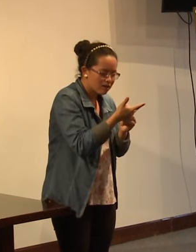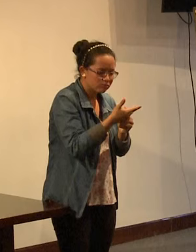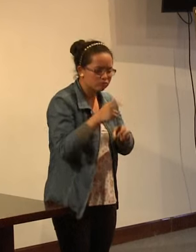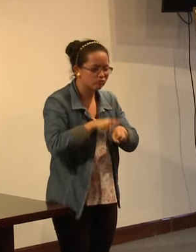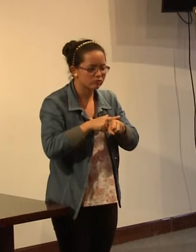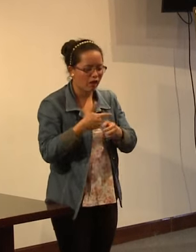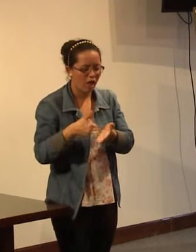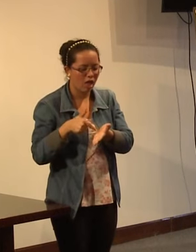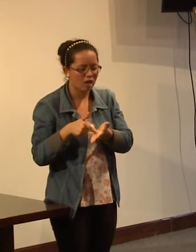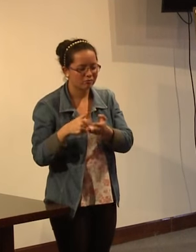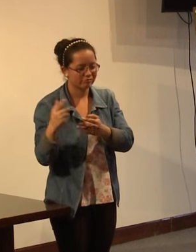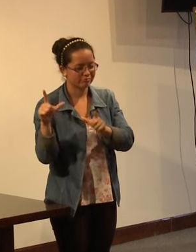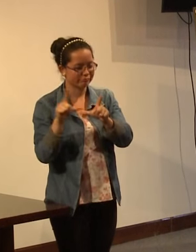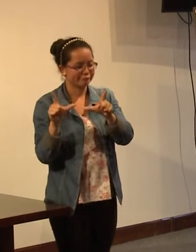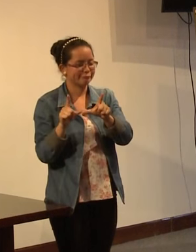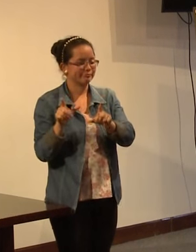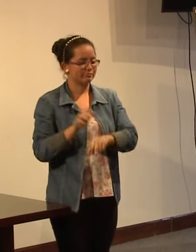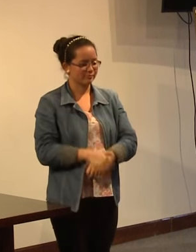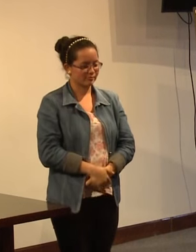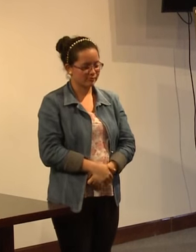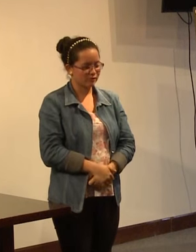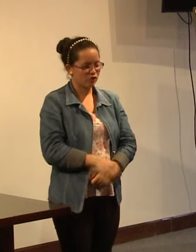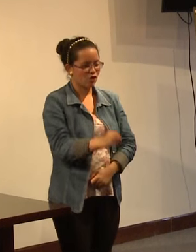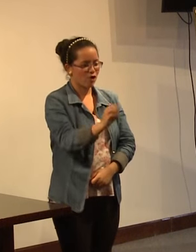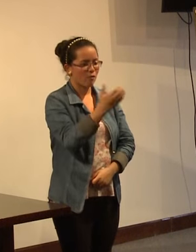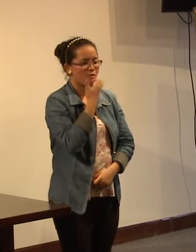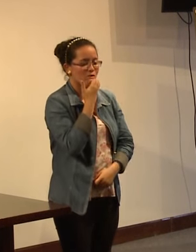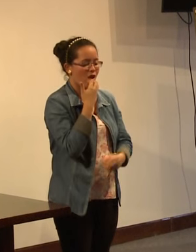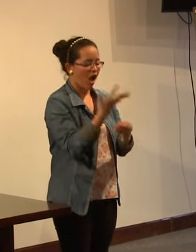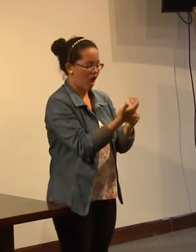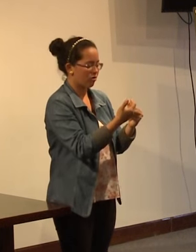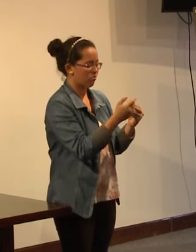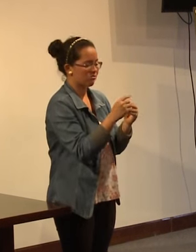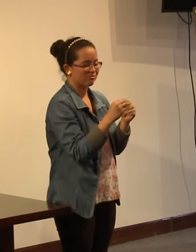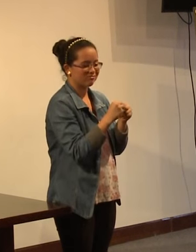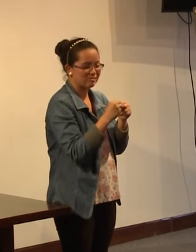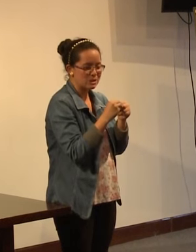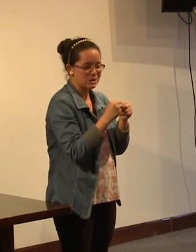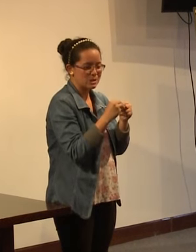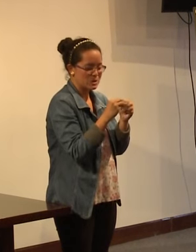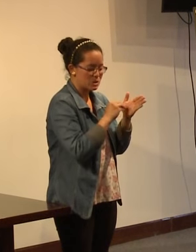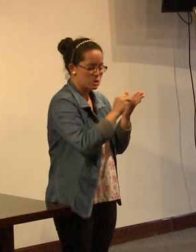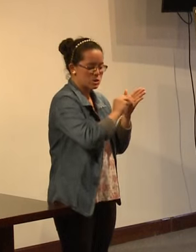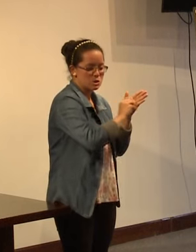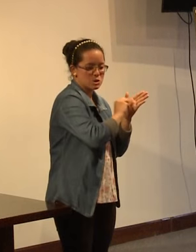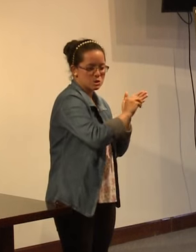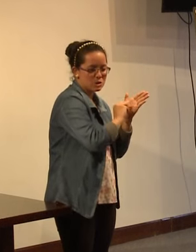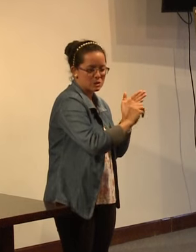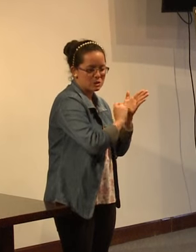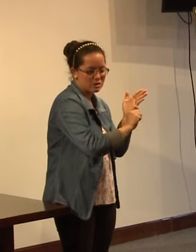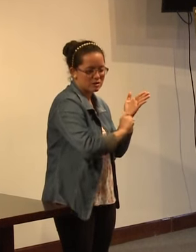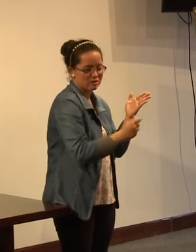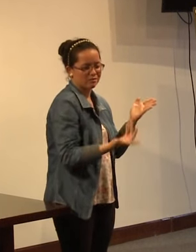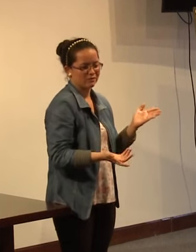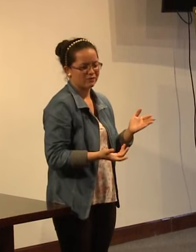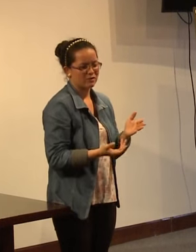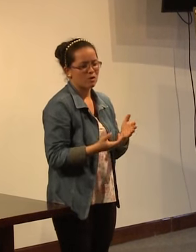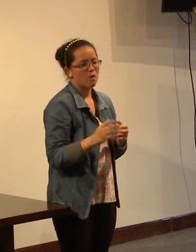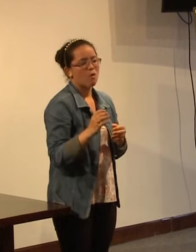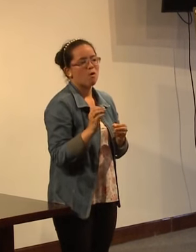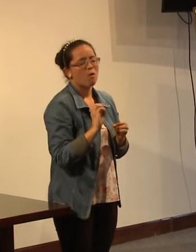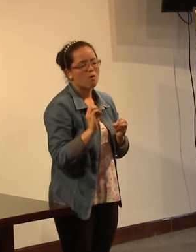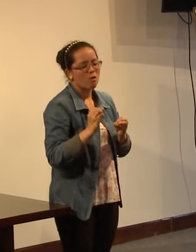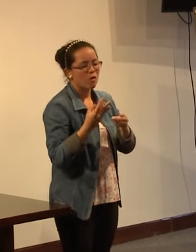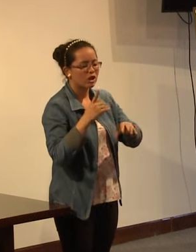la clase de artes nos gastamos, por ejemplo, no sé, pintando con unas crayolas o dibujando con unas crayolas, y cuánto tiempo el niño va a utilizar otros códigos